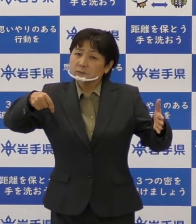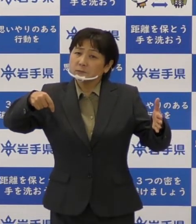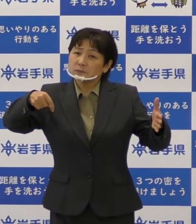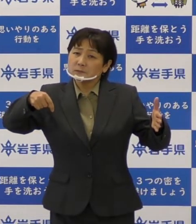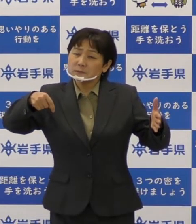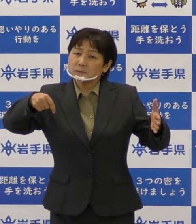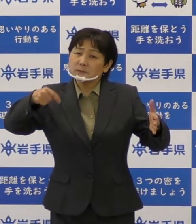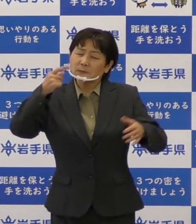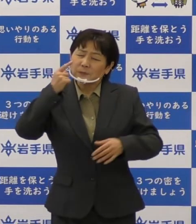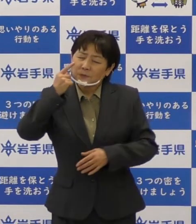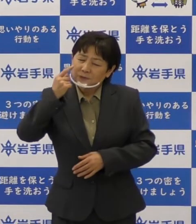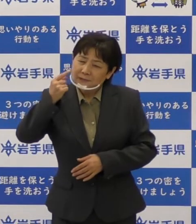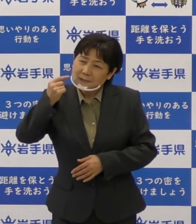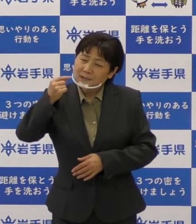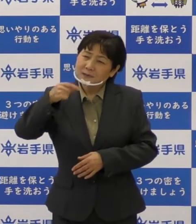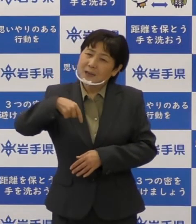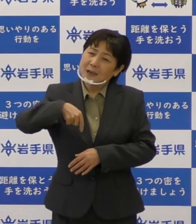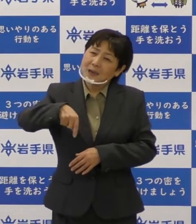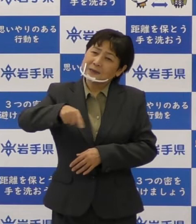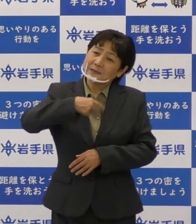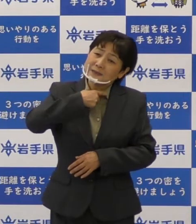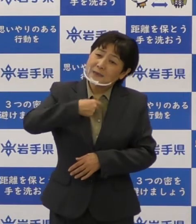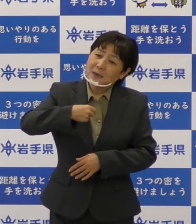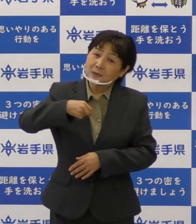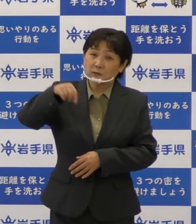行きたいところに行く機会が、